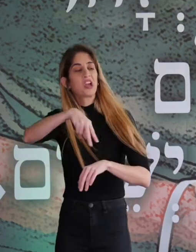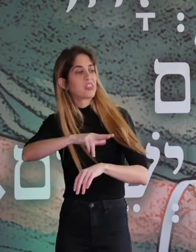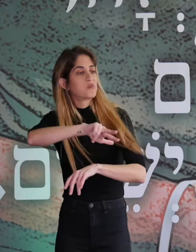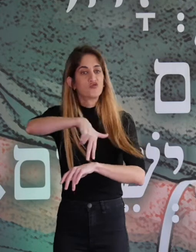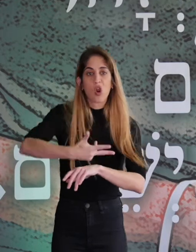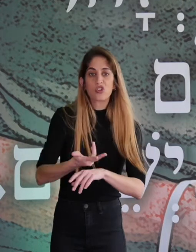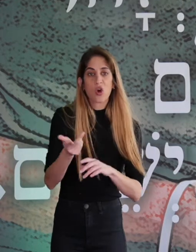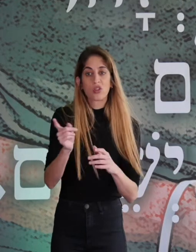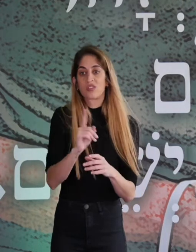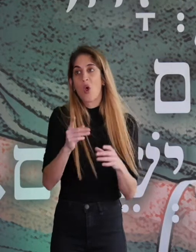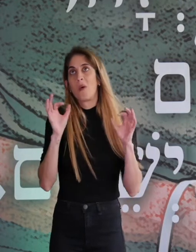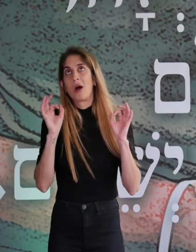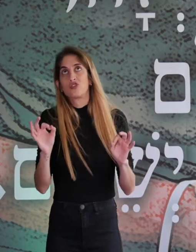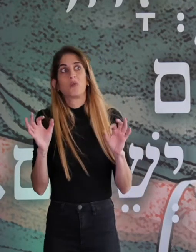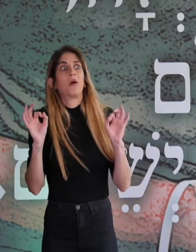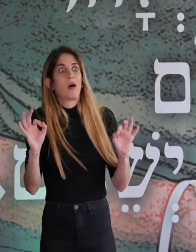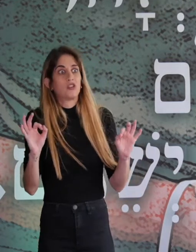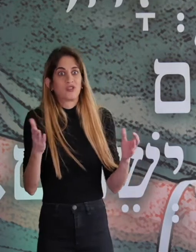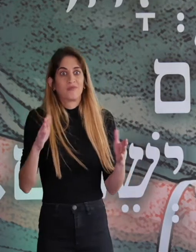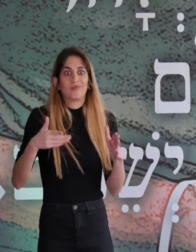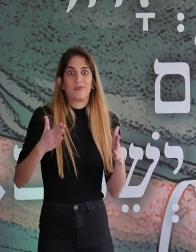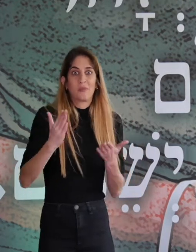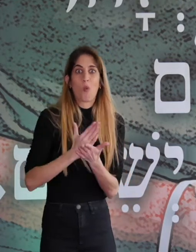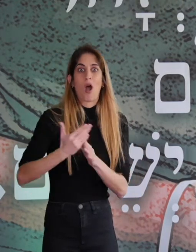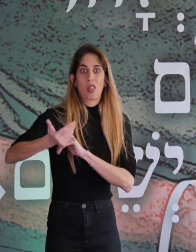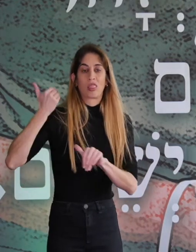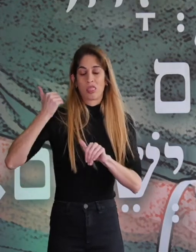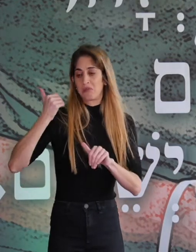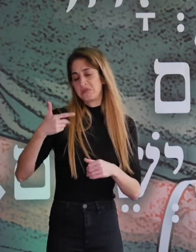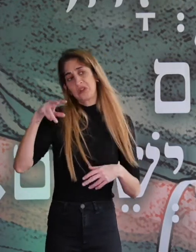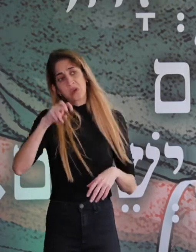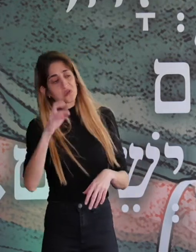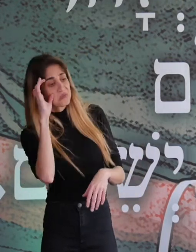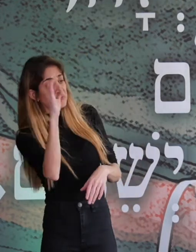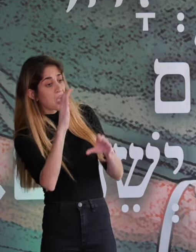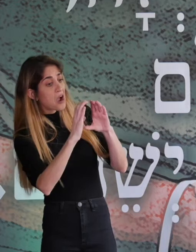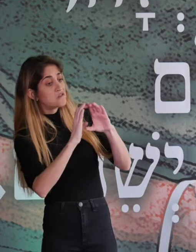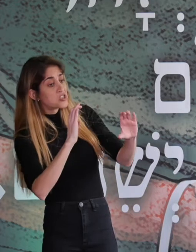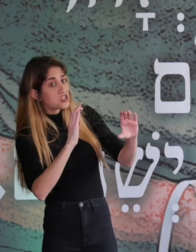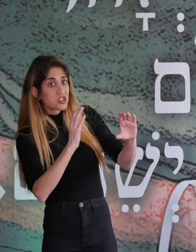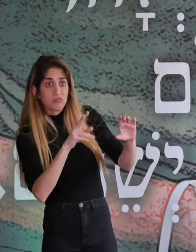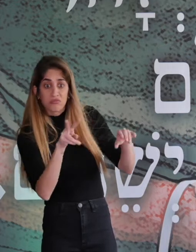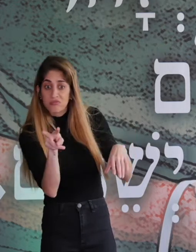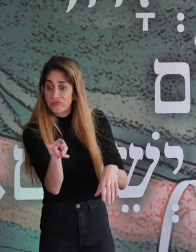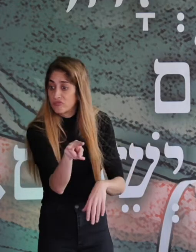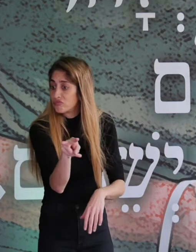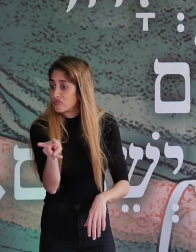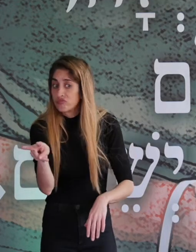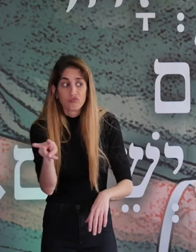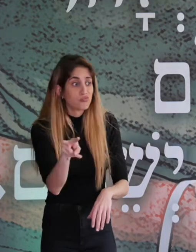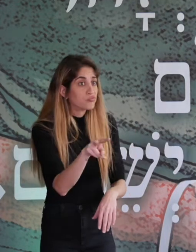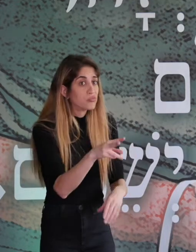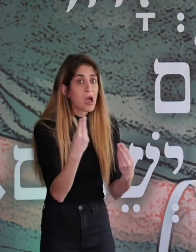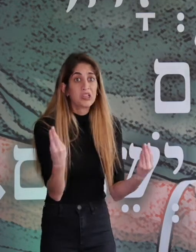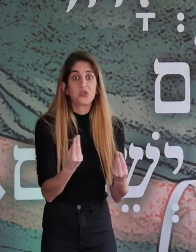משהו באמת תכליתי. יושבים, מתצפתים קצת על הכביש, על פעתי הכפר, מחפשים לראות משהו,